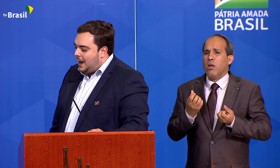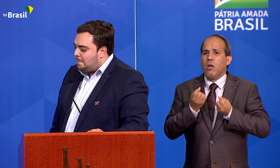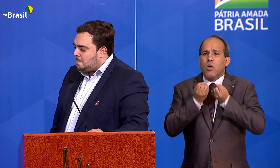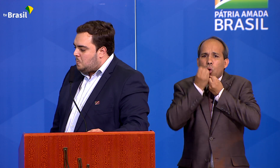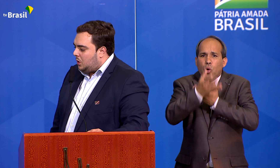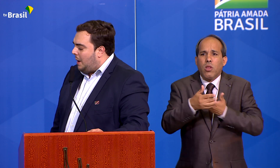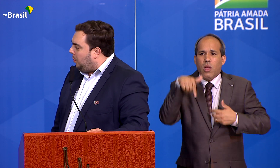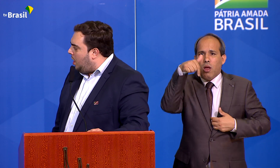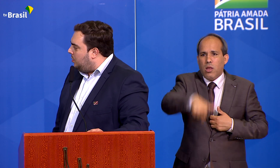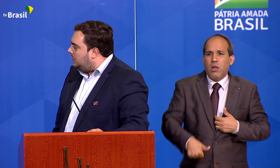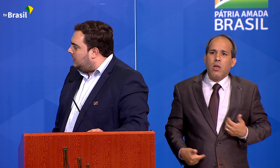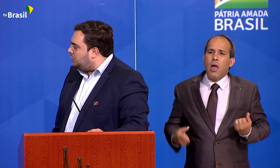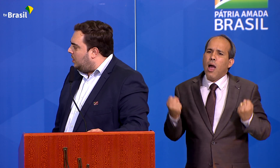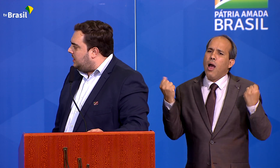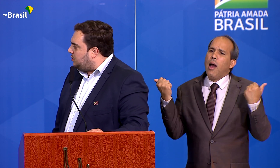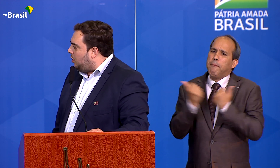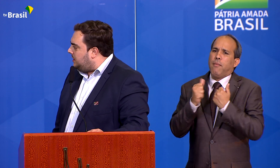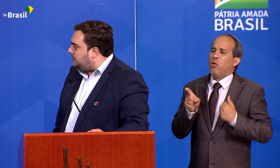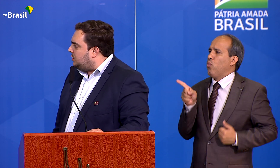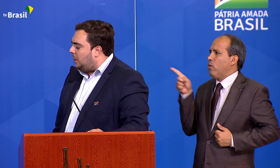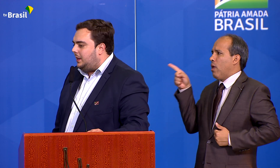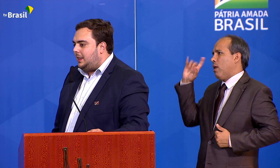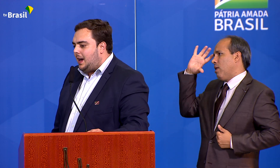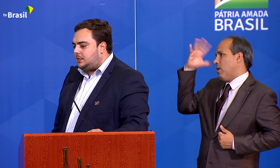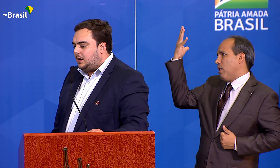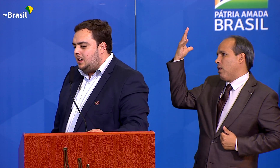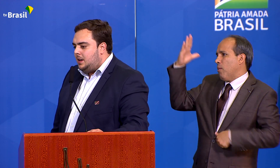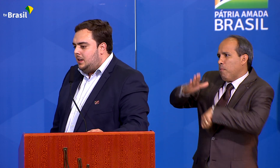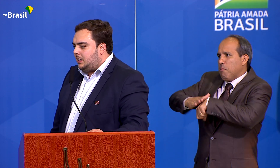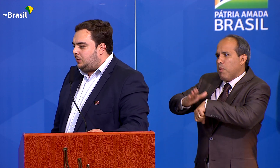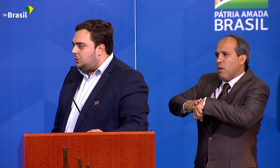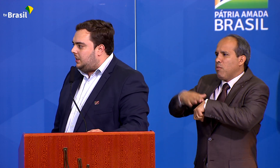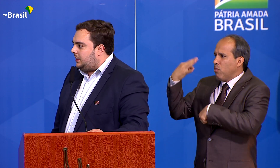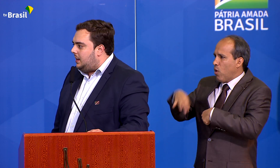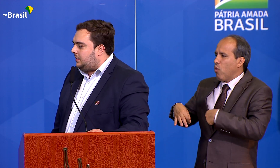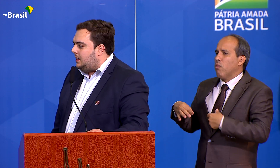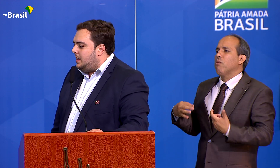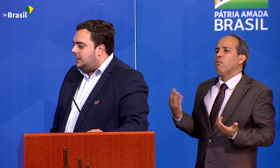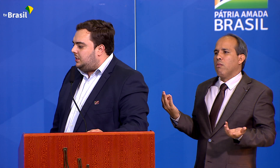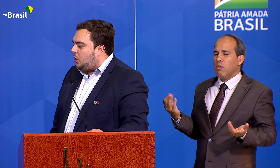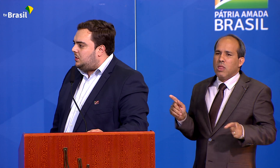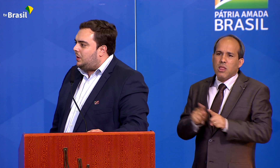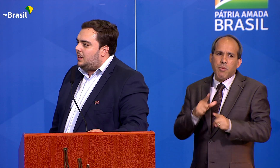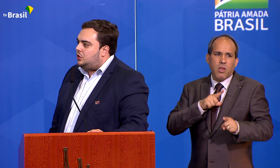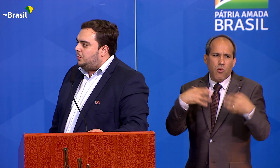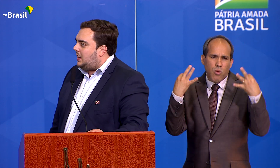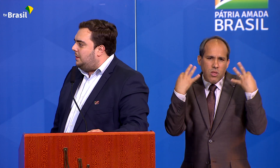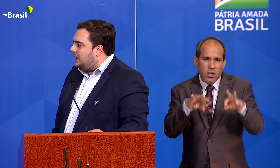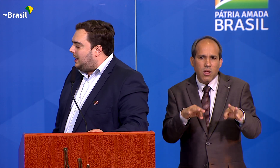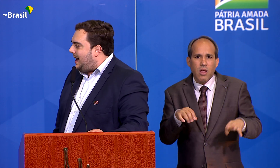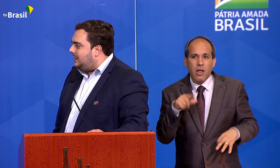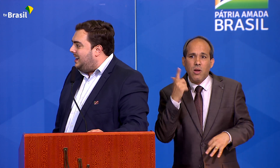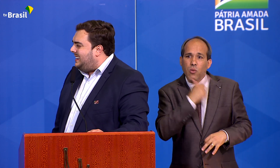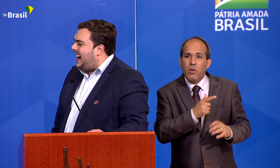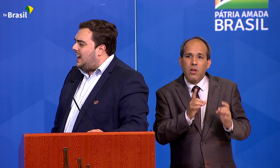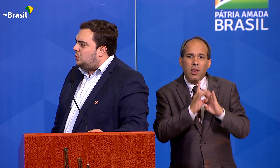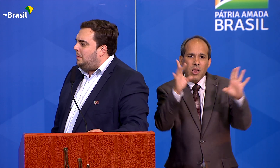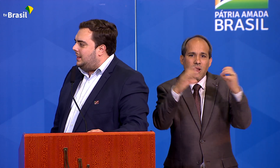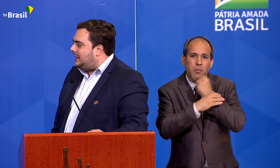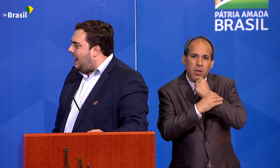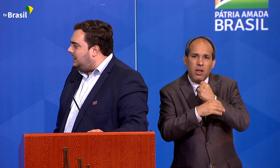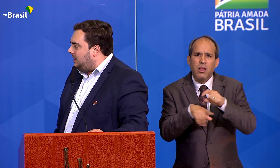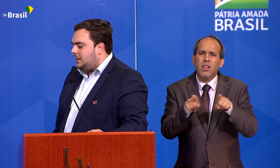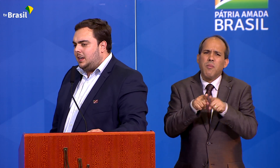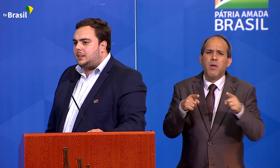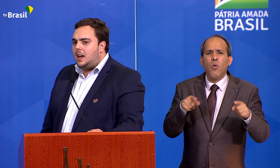é terá apoio nas suas ações principalmente essa e que eu tenho certeza que se nós não garantimos a liberdade